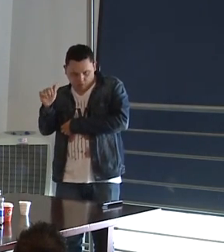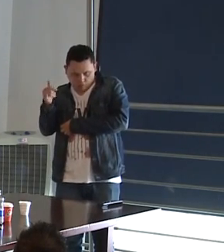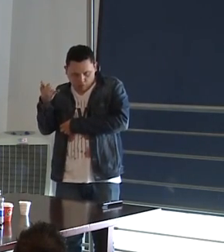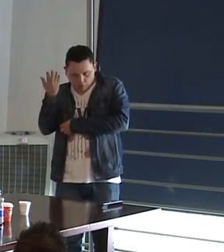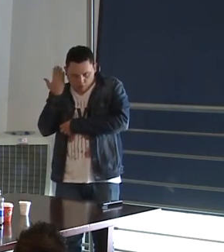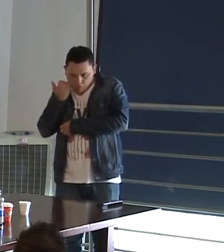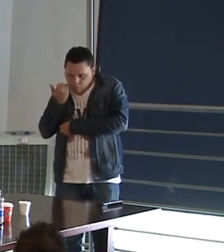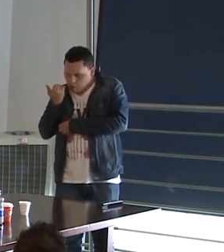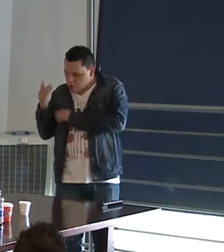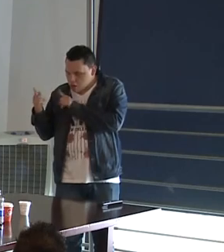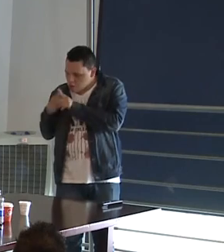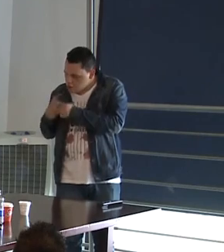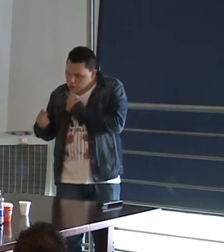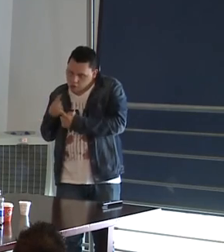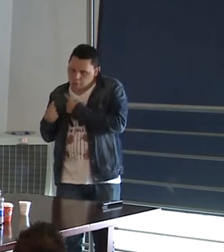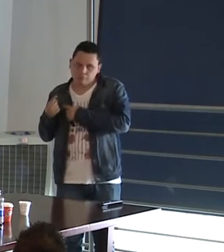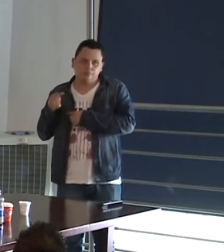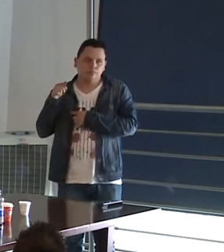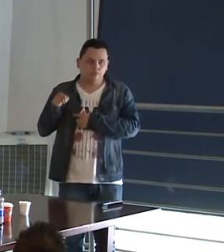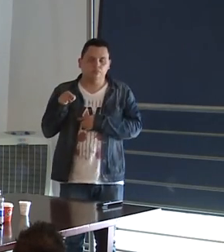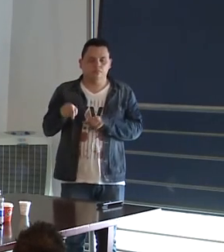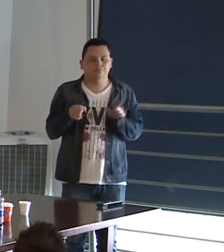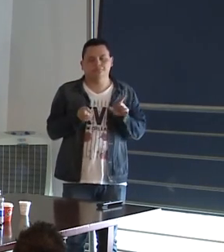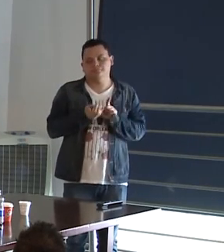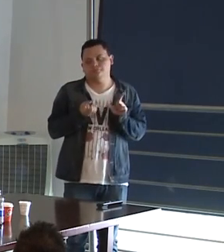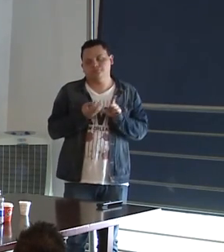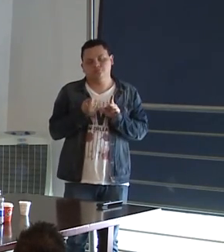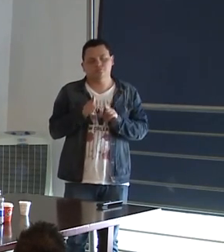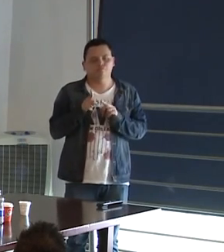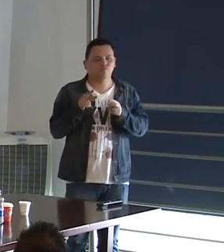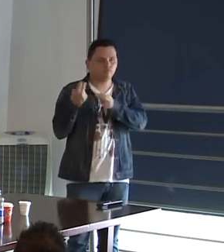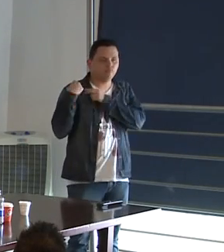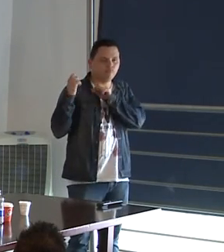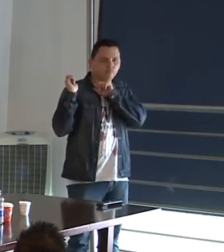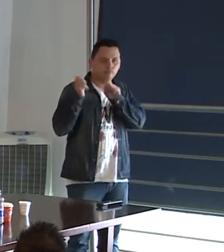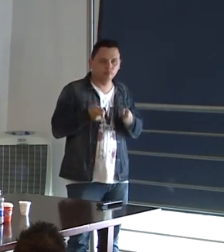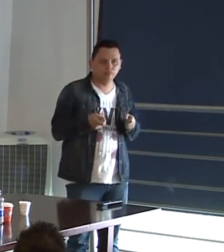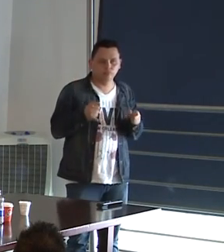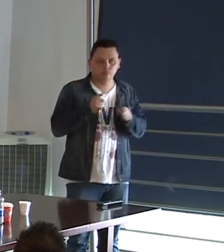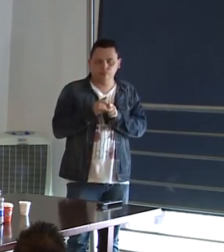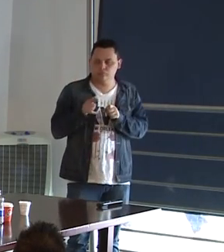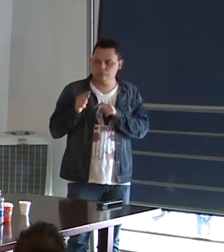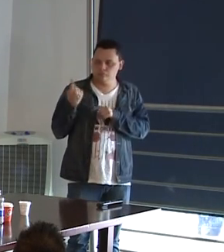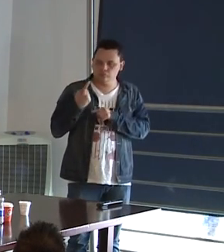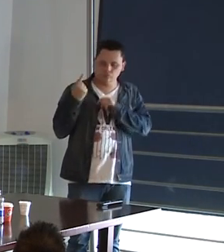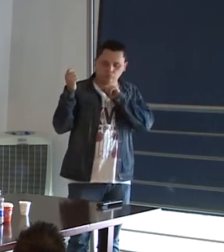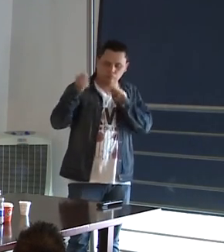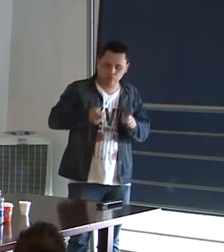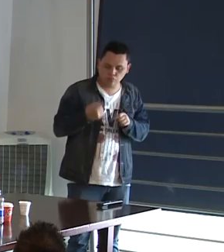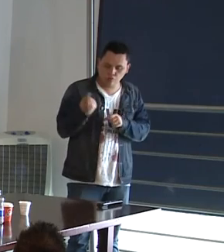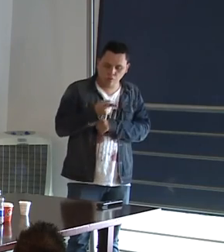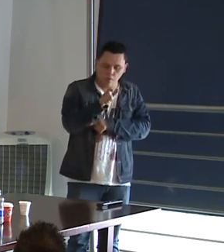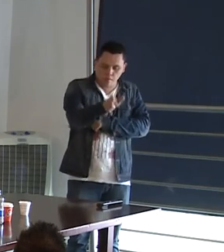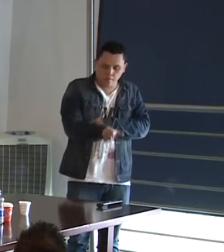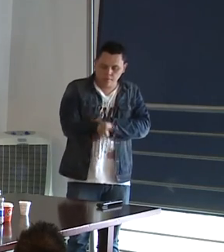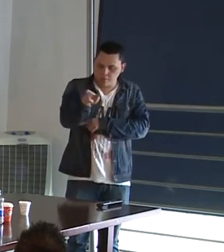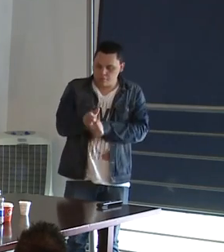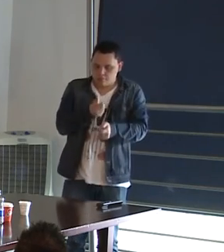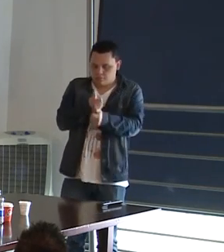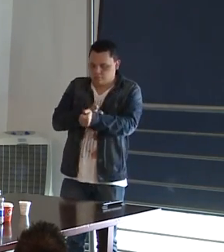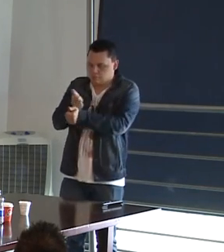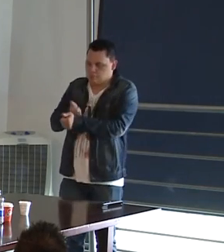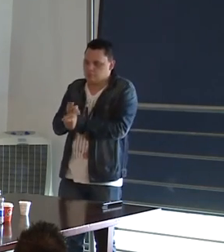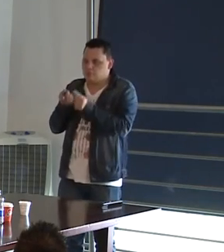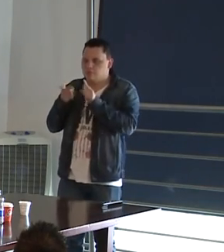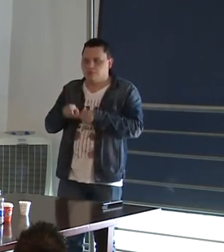esta licenciatura ha recibido una responsabilidad, ha recibido un encargo, no solamente como personas cada uno,